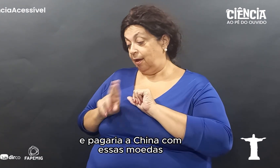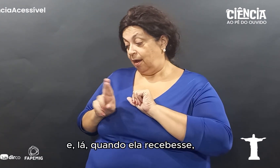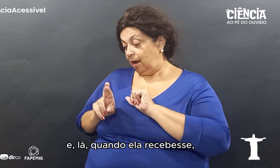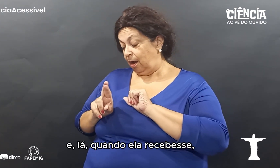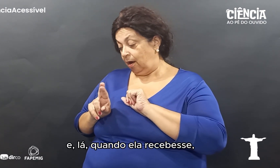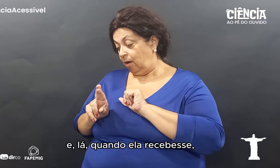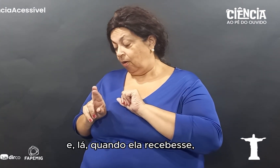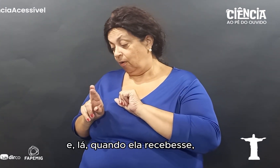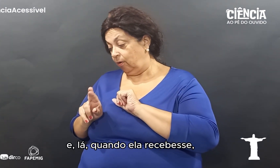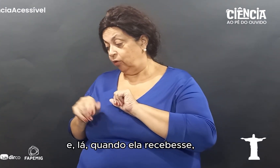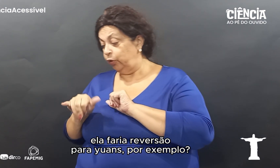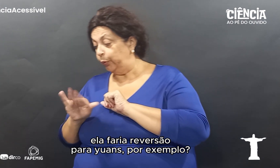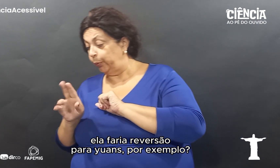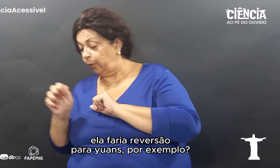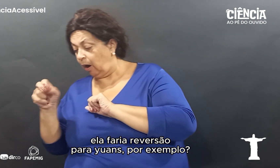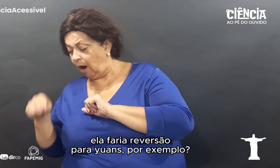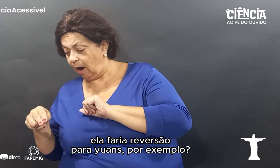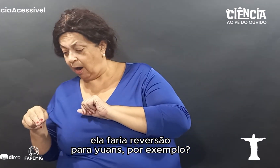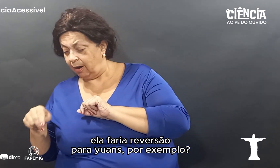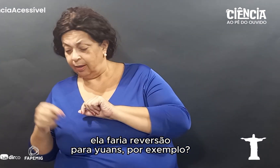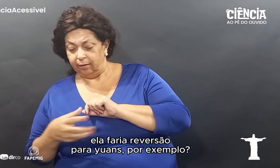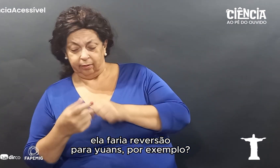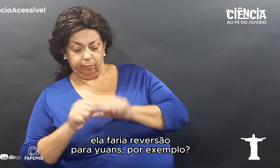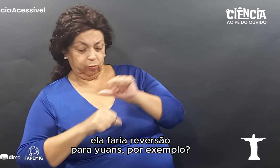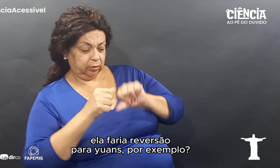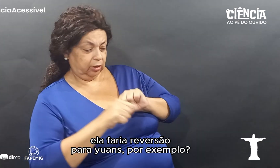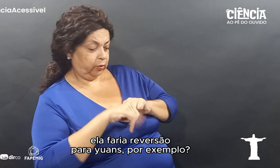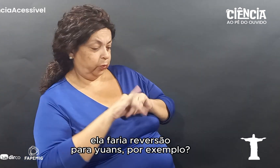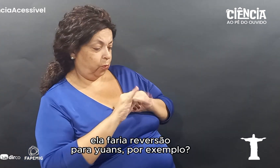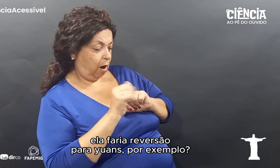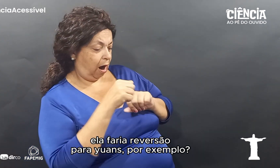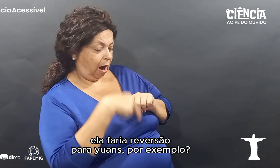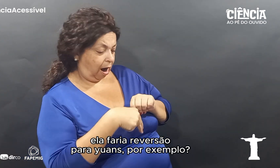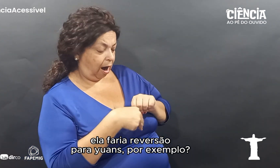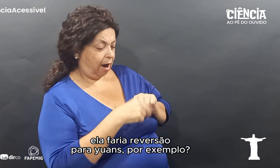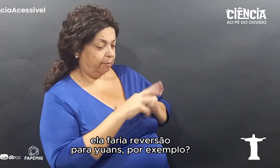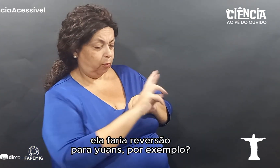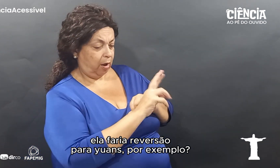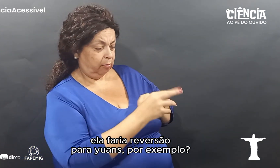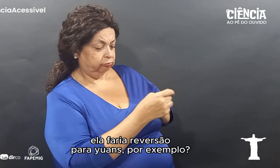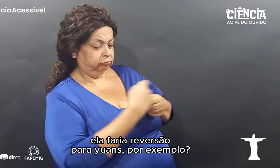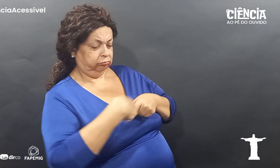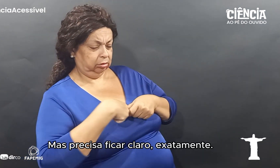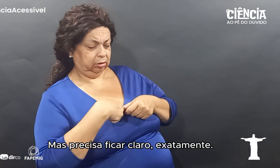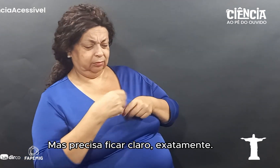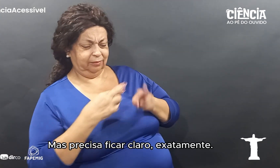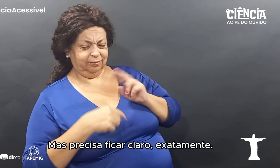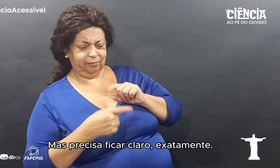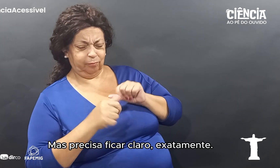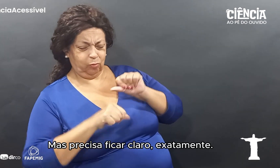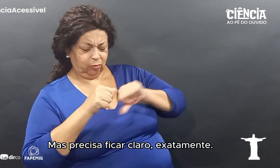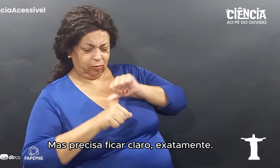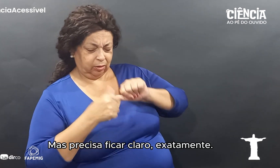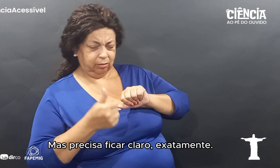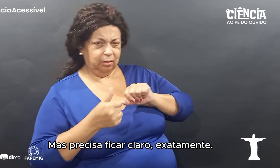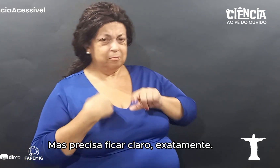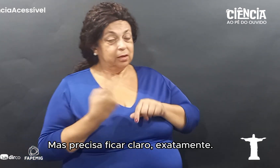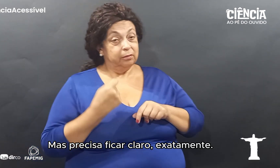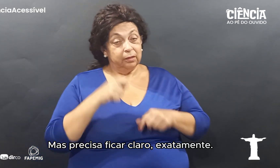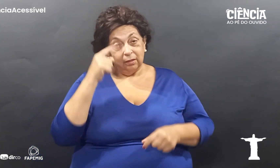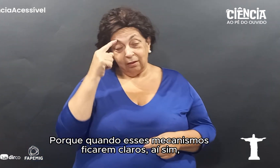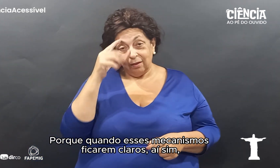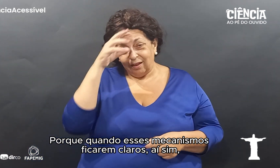essas moedas e lá, quando ela recebesse, ela faria a reversão para yuans, por exemplo. Mas precisa ficar